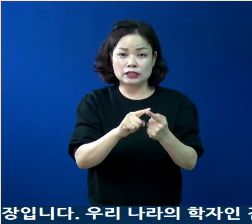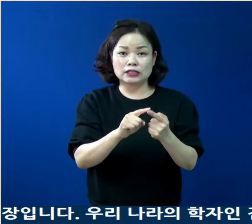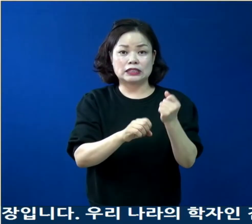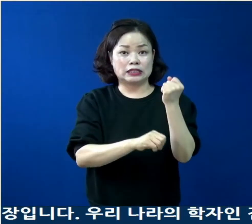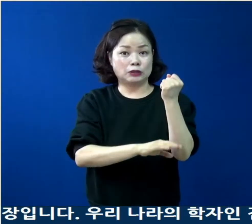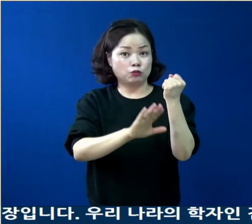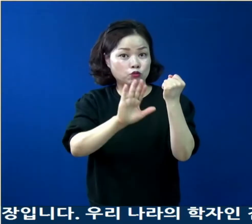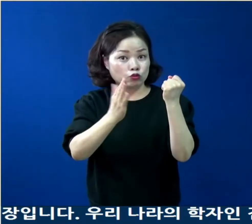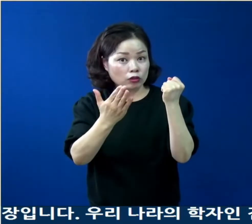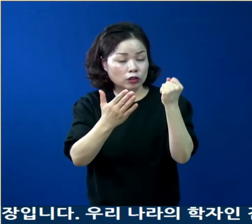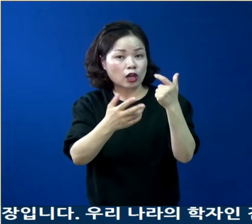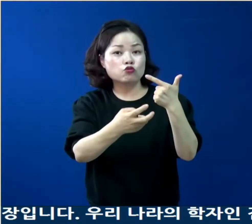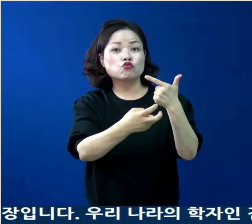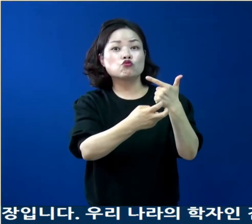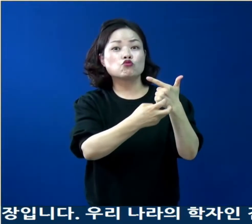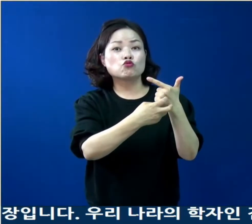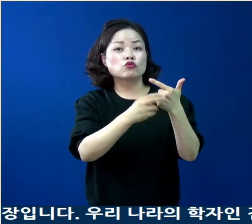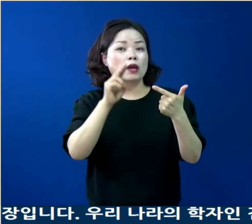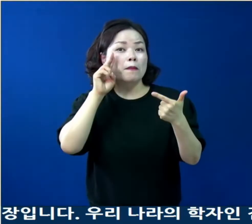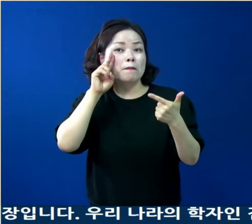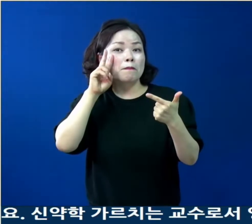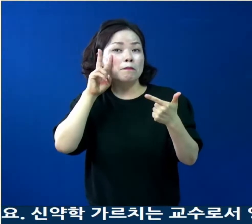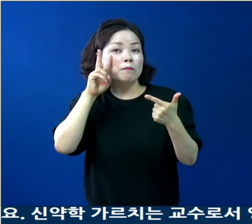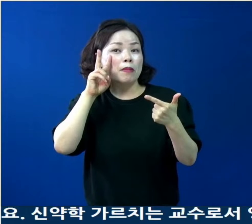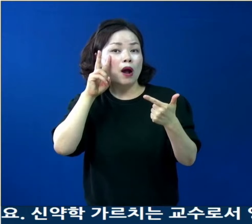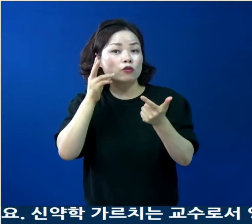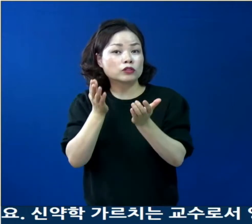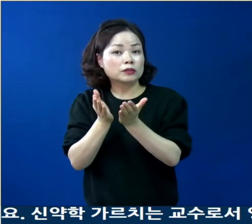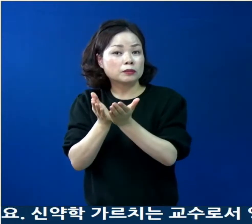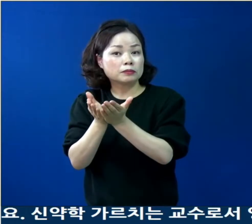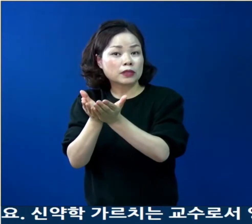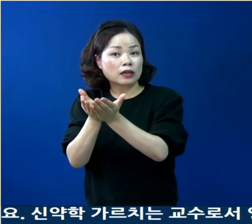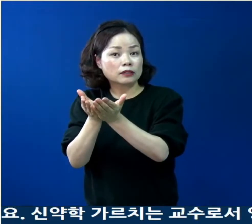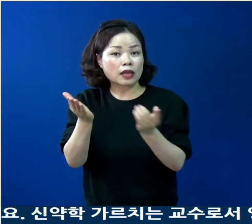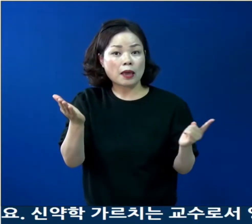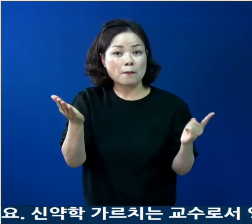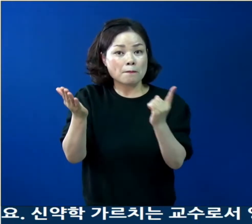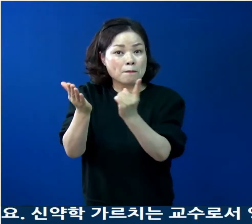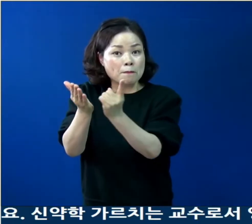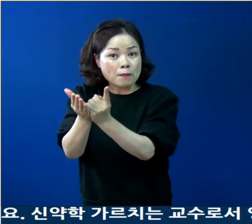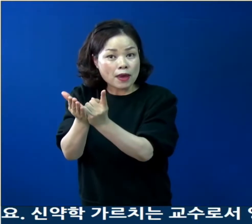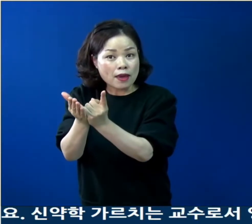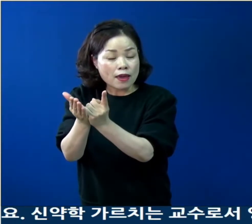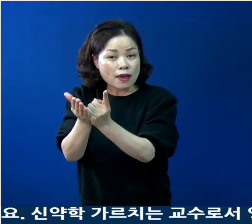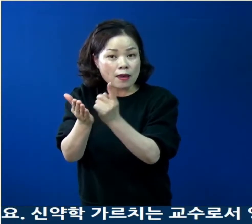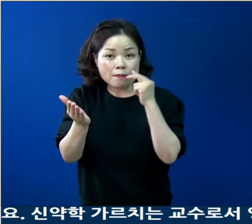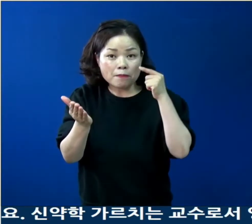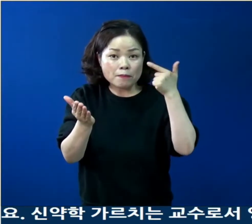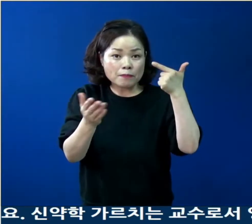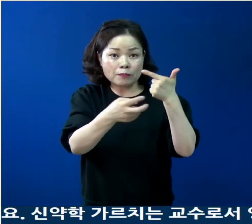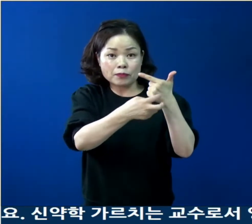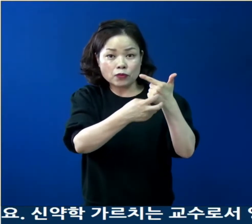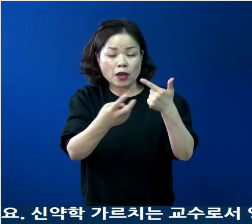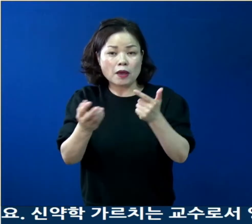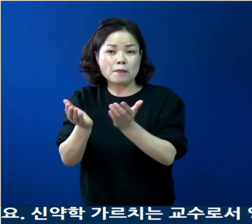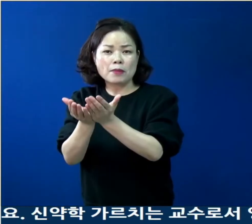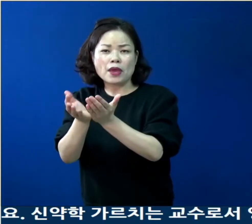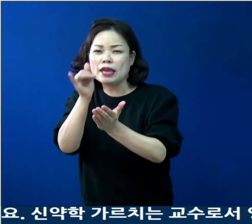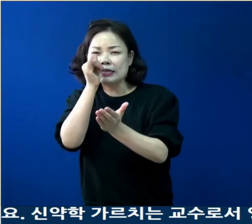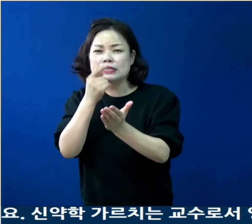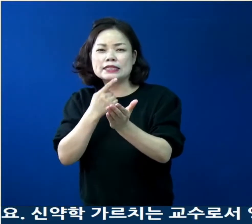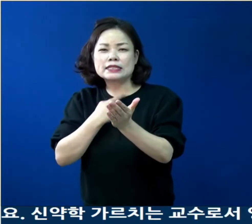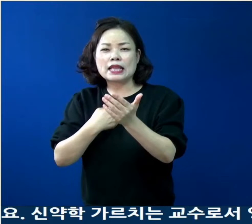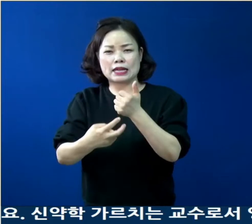상례였는데 누가가 바울이 탔던 배에 타서 그 배에 있던 그